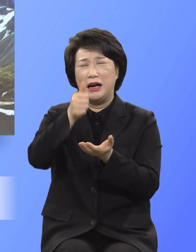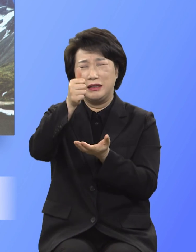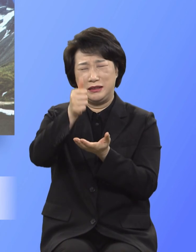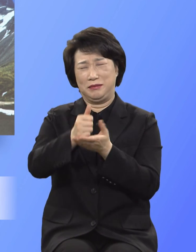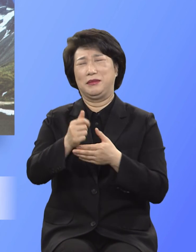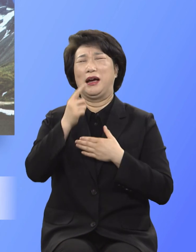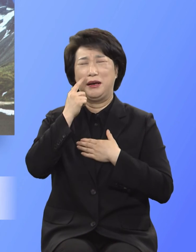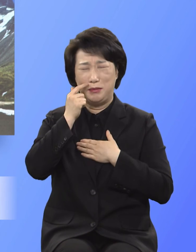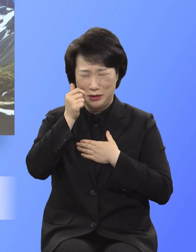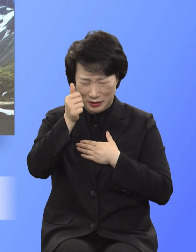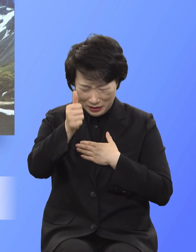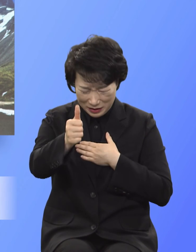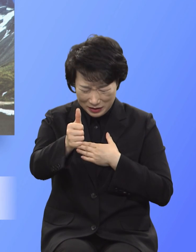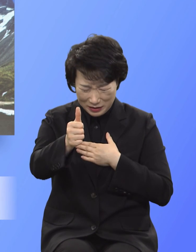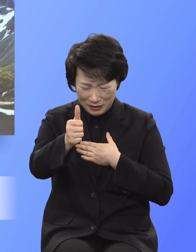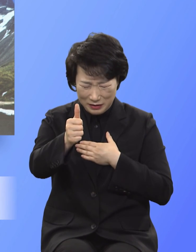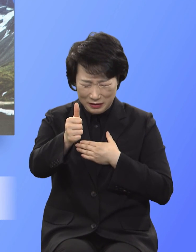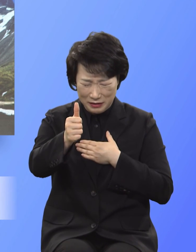우리 아버지의